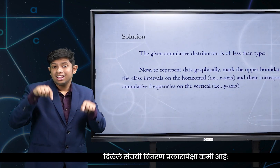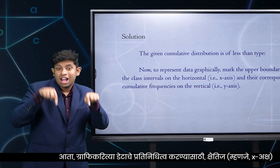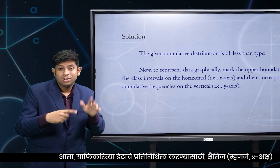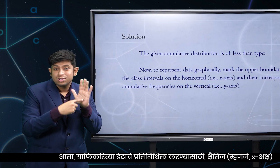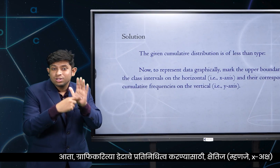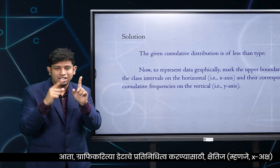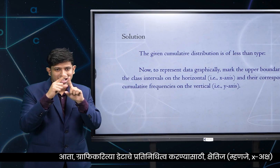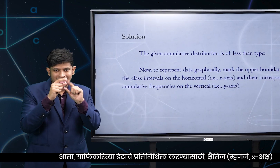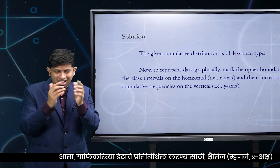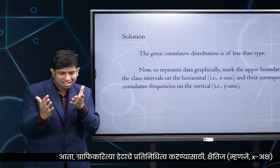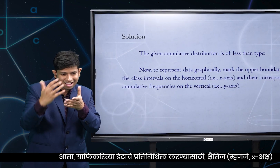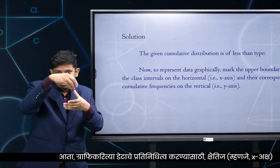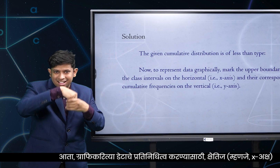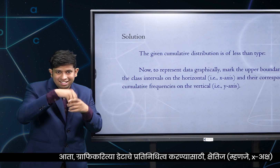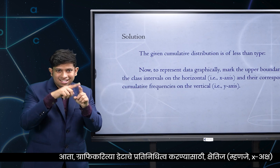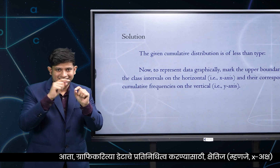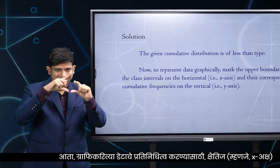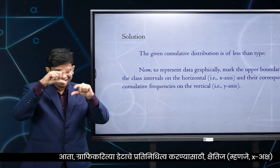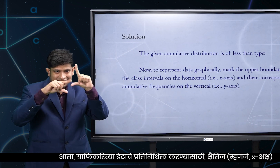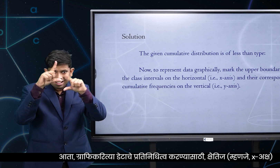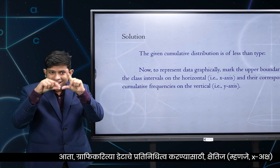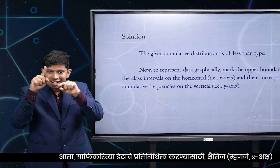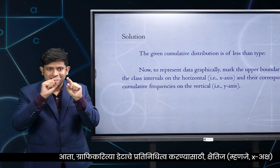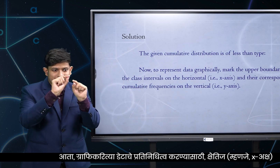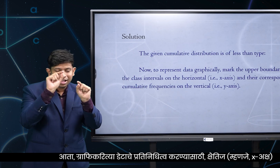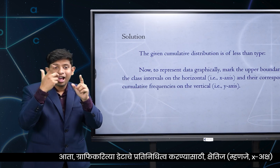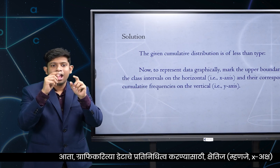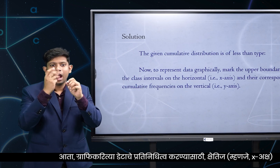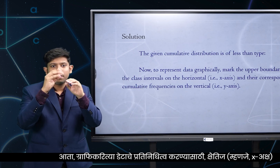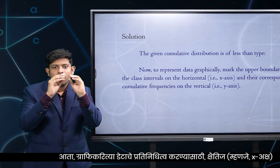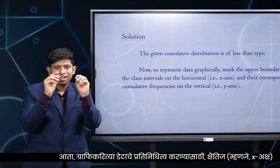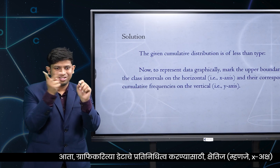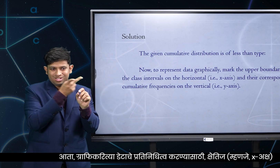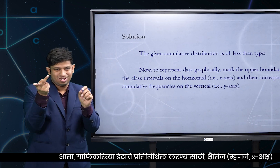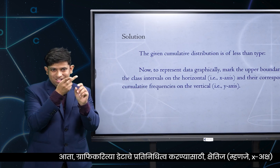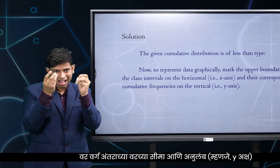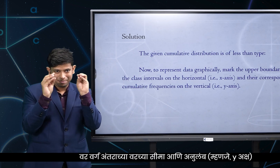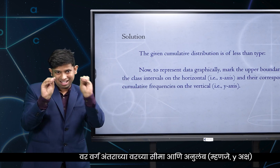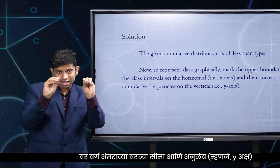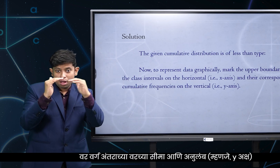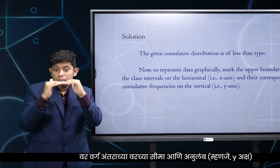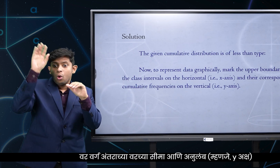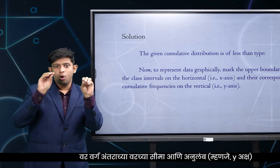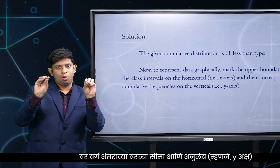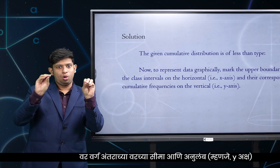आता ग्राफिककडे डेटाचे प्रतिनिधित्व करण्यासाठी क्षैतिज म्हणजे एक्स अक्षवर वर्ग अंतराच्या वरच्या सीमा